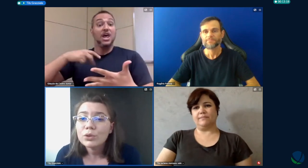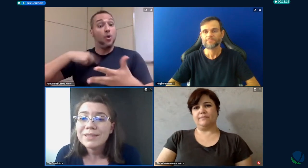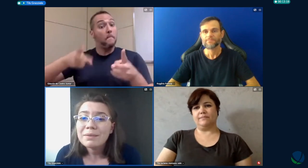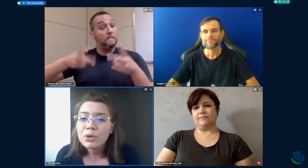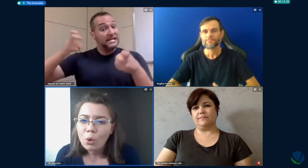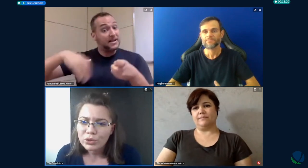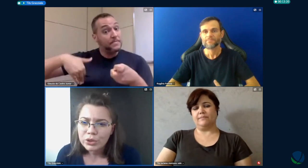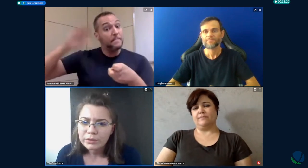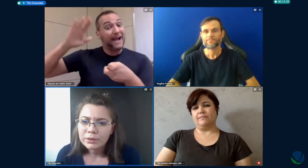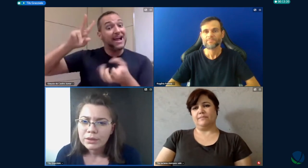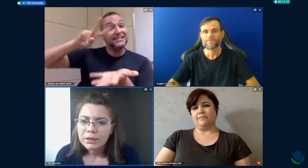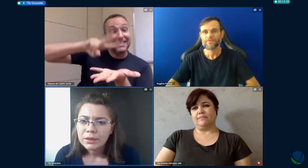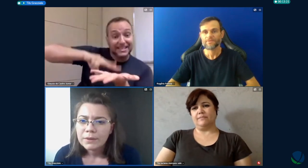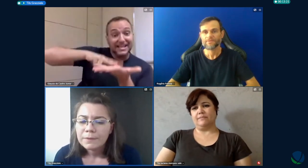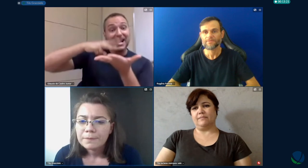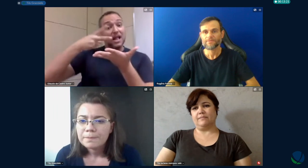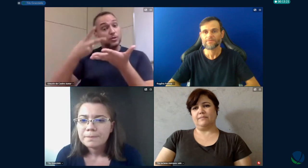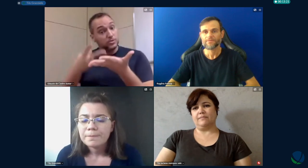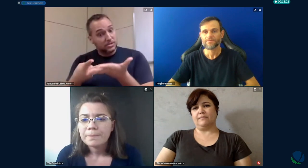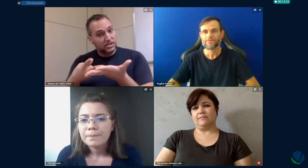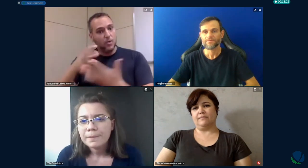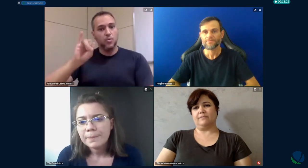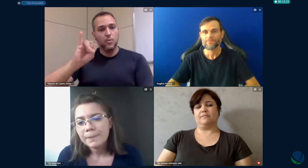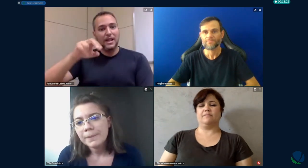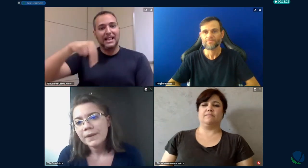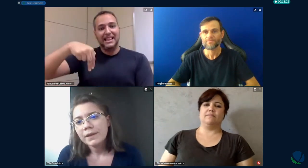Quando você falou semiótica.